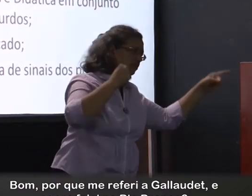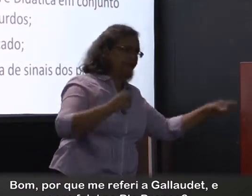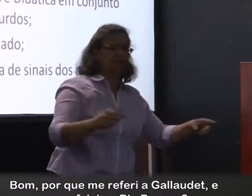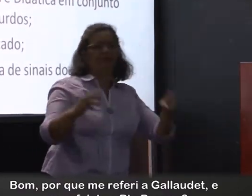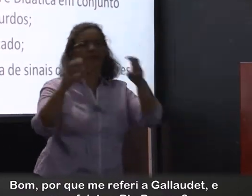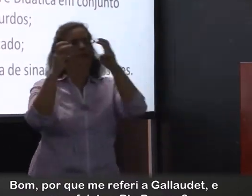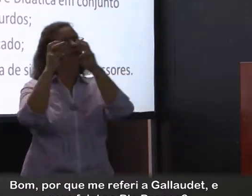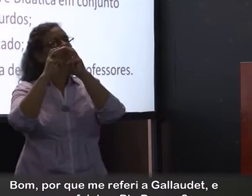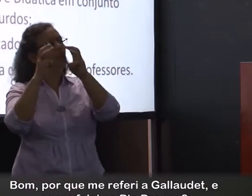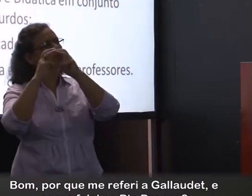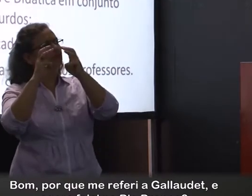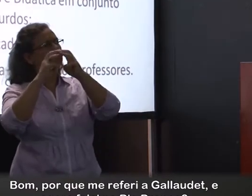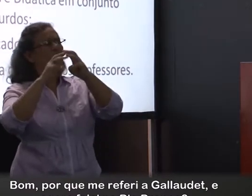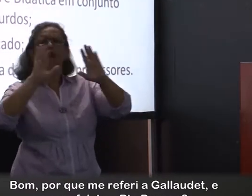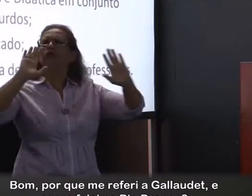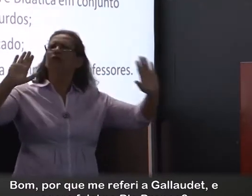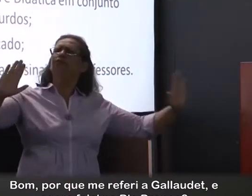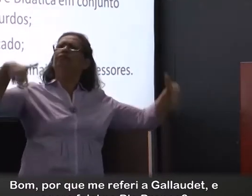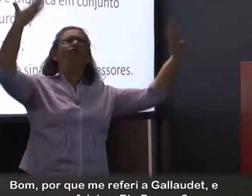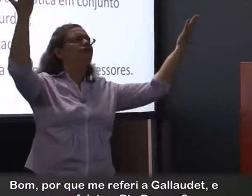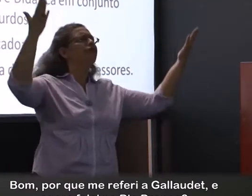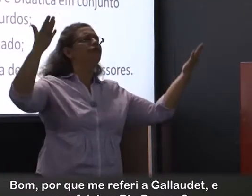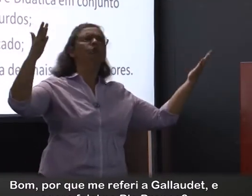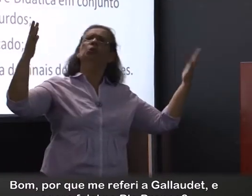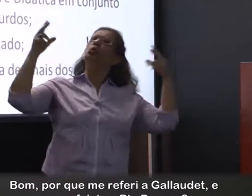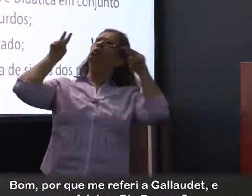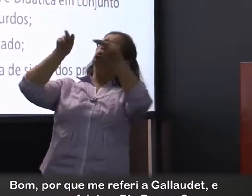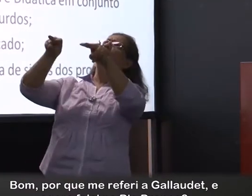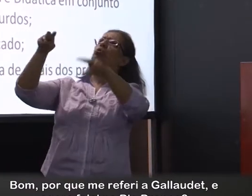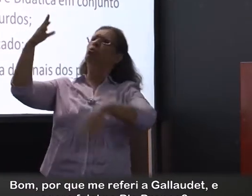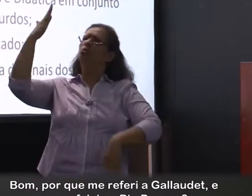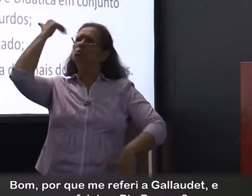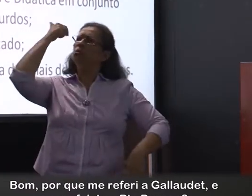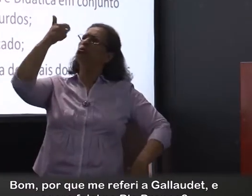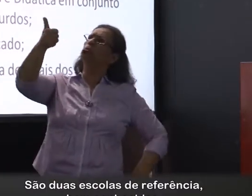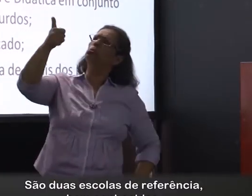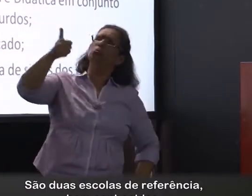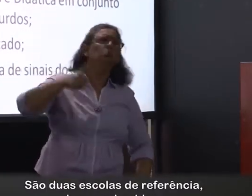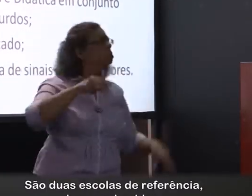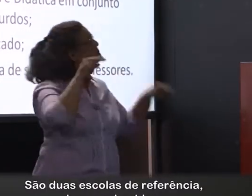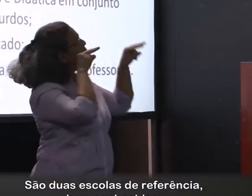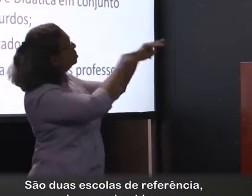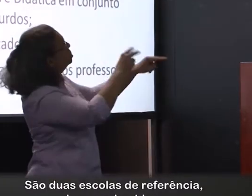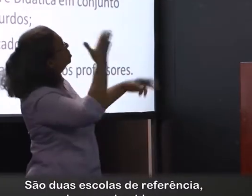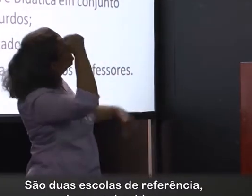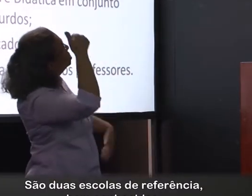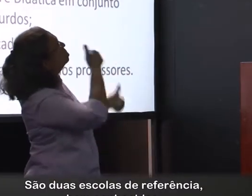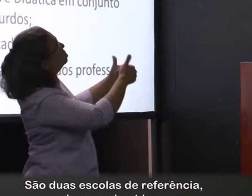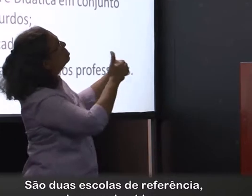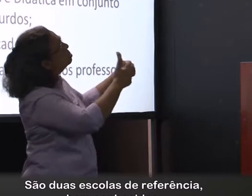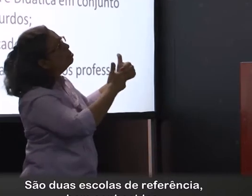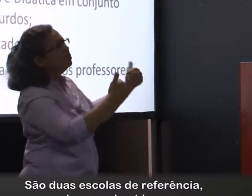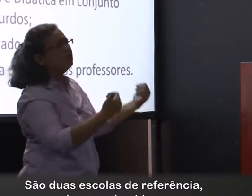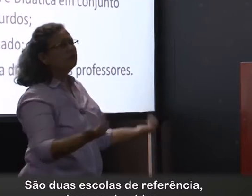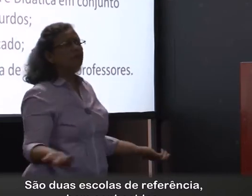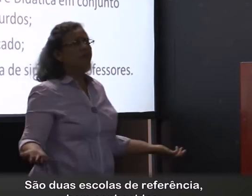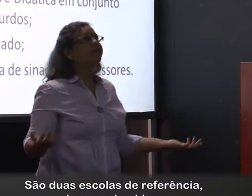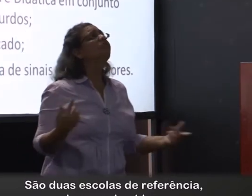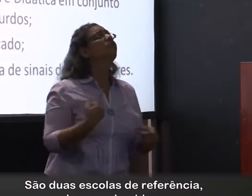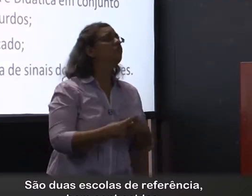Bom, por que eu me referi a Gallaudet e agora eu falei da escola do Rio Branco, em Cotia? São duas escolas de